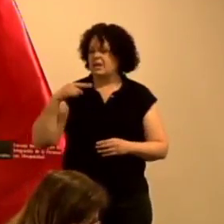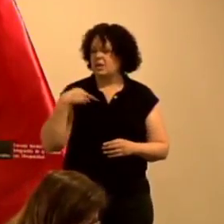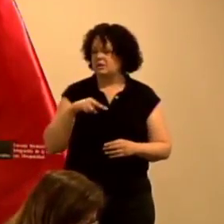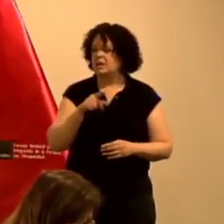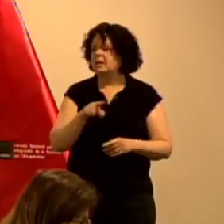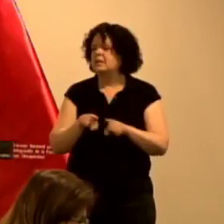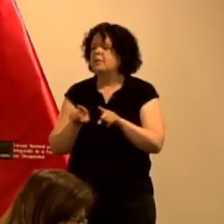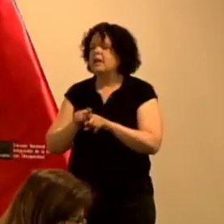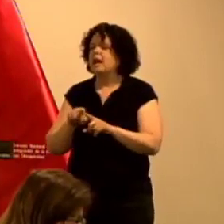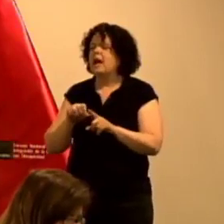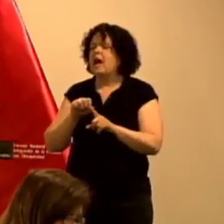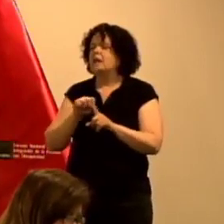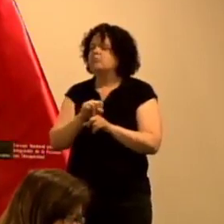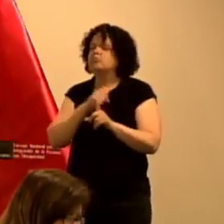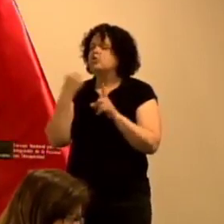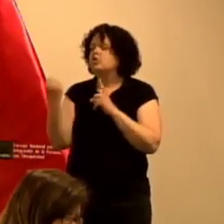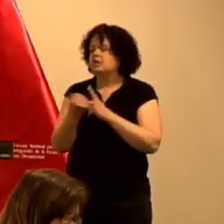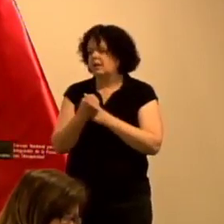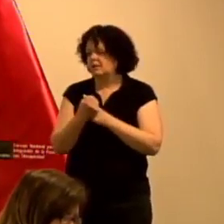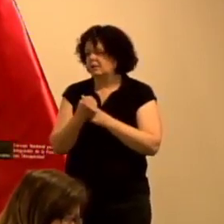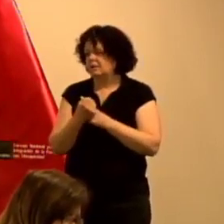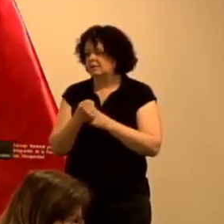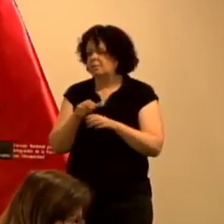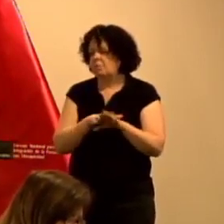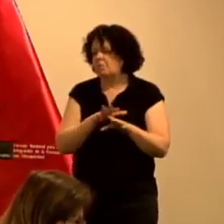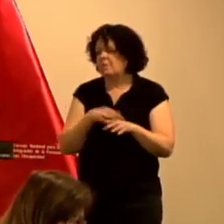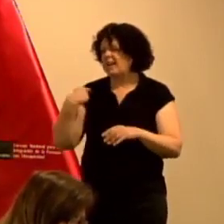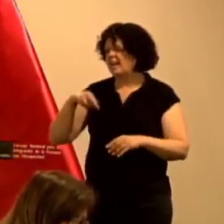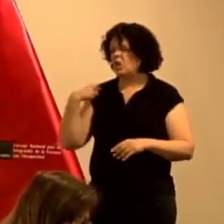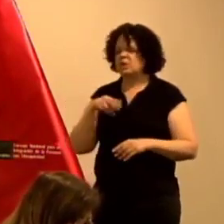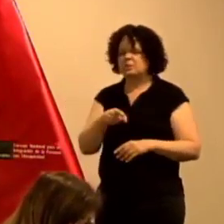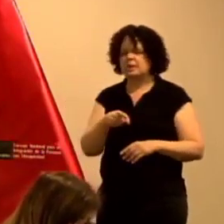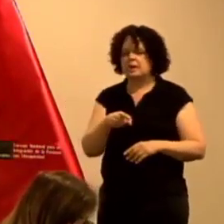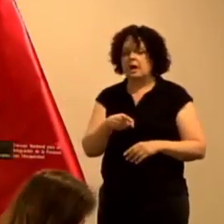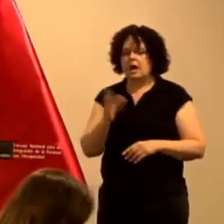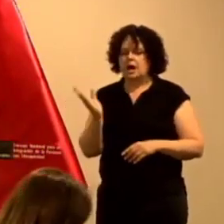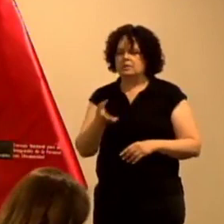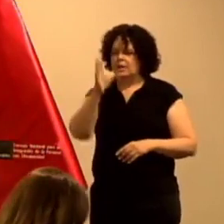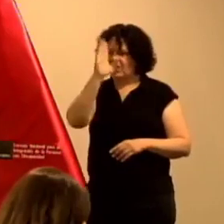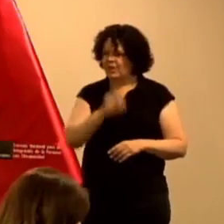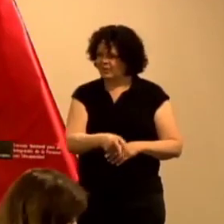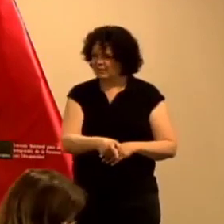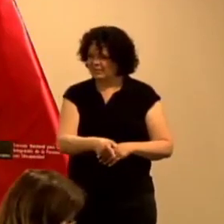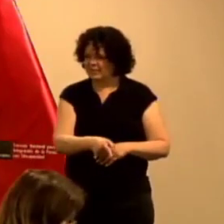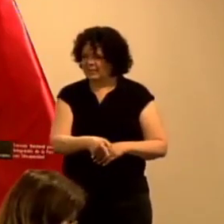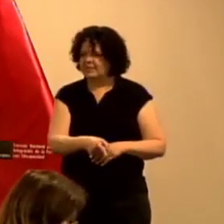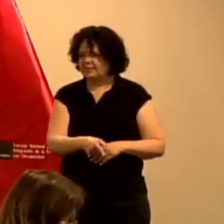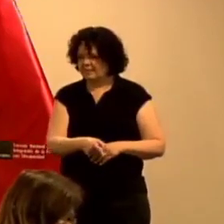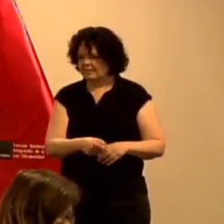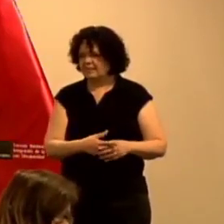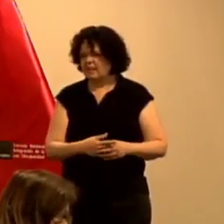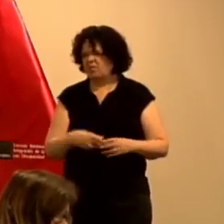social porque distribuía el rol de las personas con discapacidad. En el caso del tema religioso, pues consideraban que era un castigo de los dioses, que era un presagio,